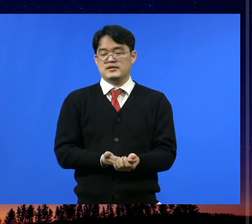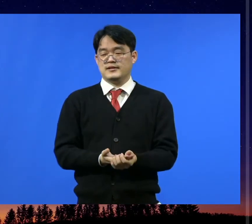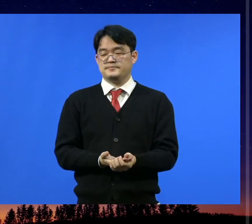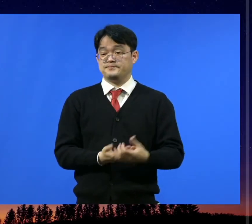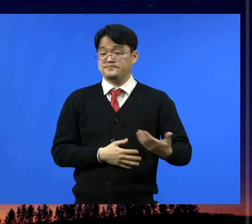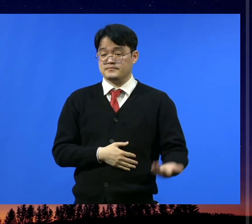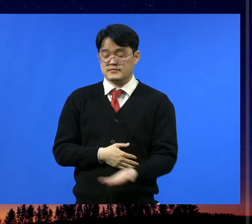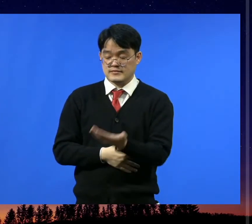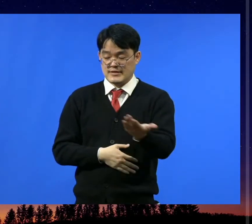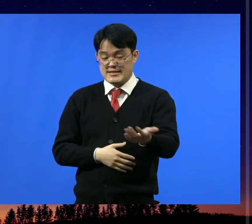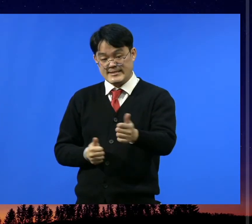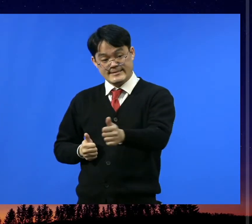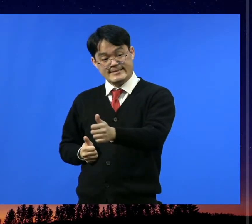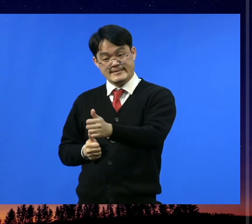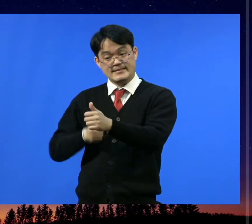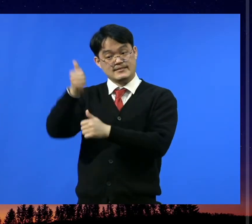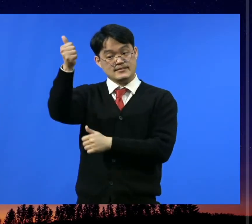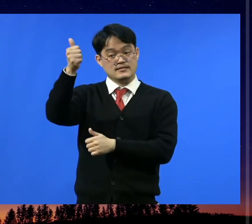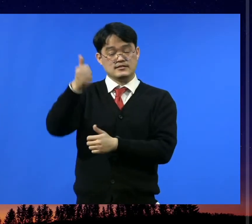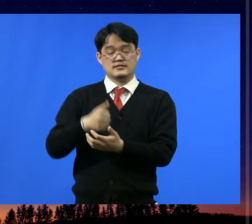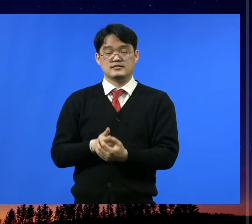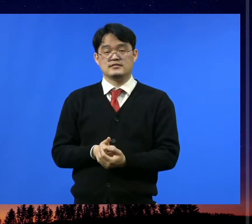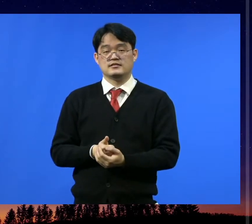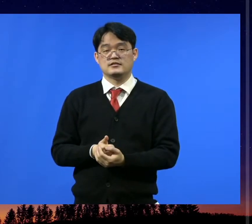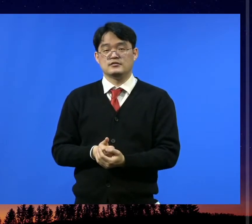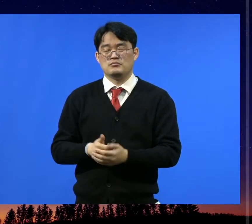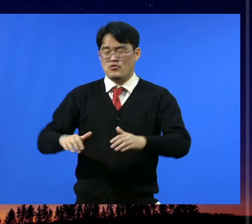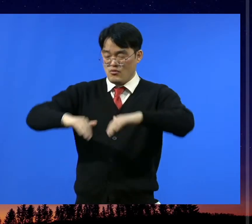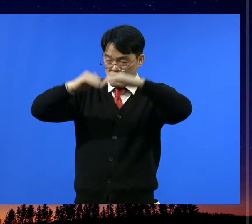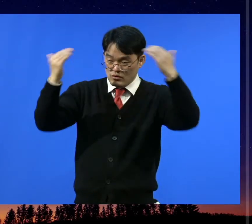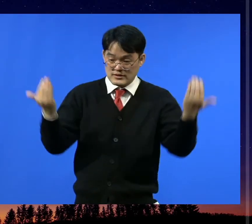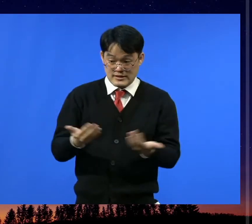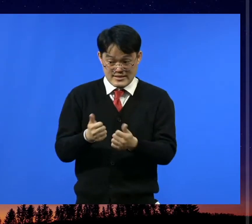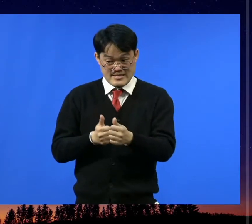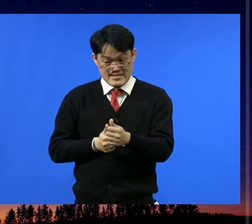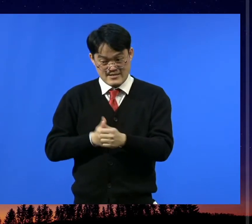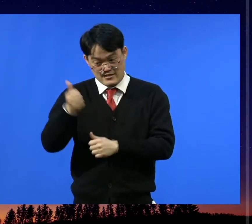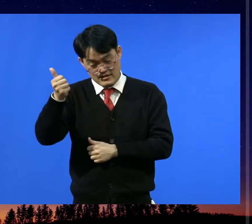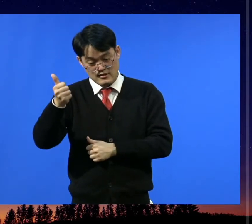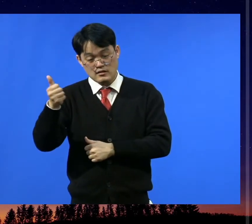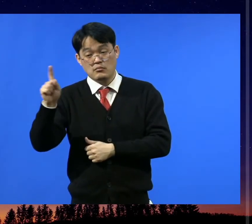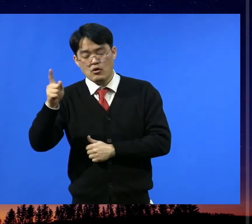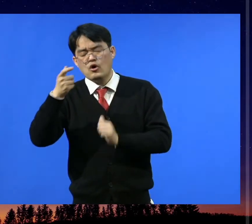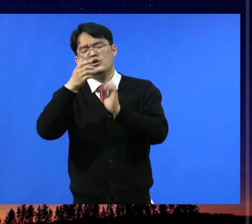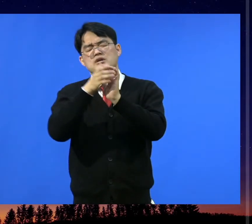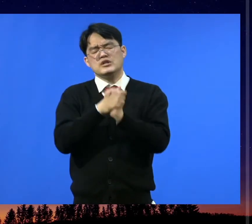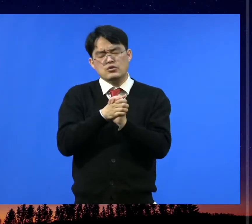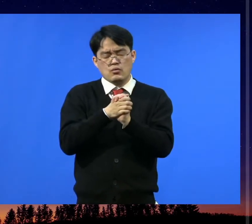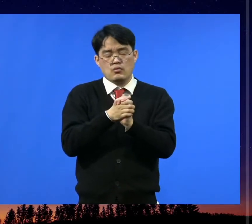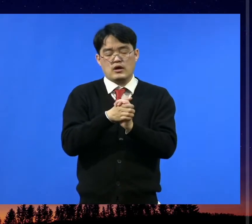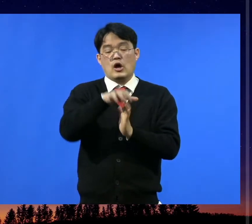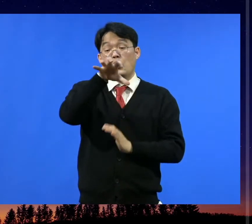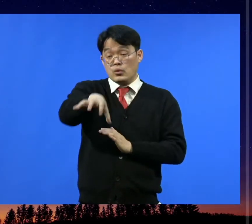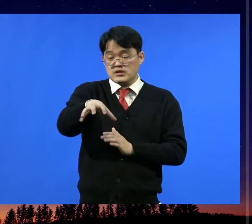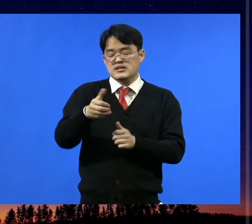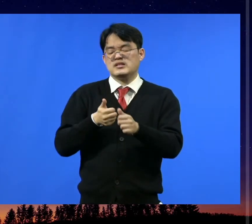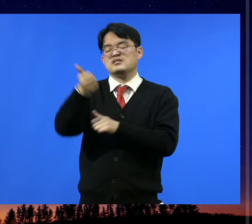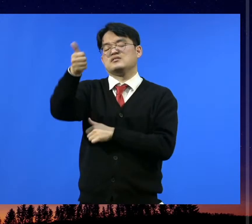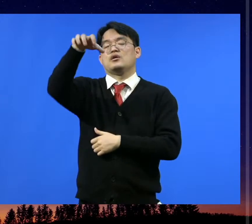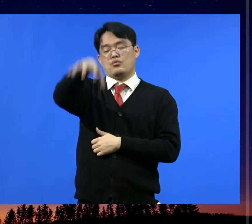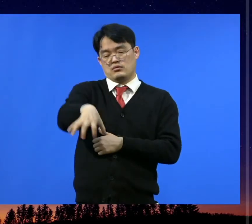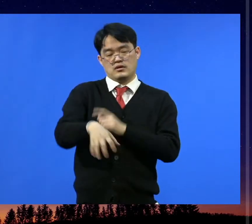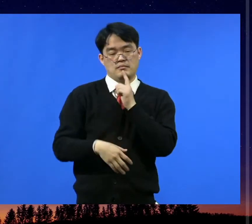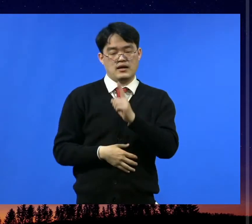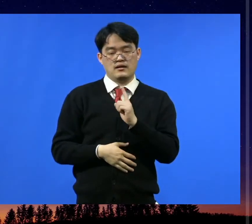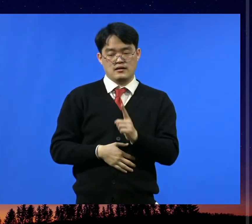여러분 승리의 이 모든 자리는 바로 기도의 자리에서 일어난다. 사실 여러분 금요일